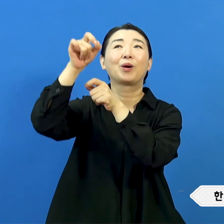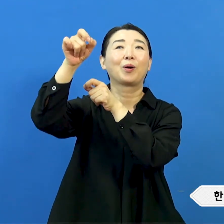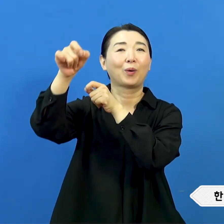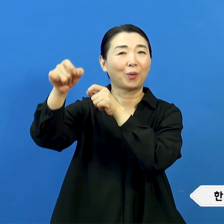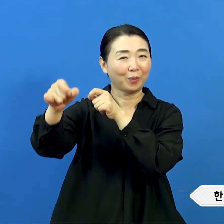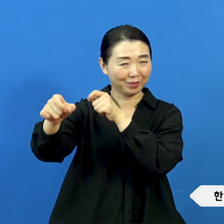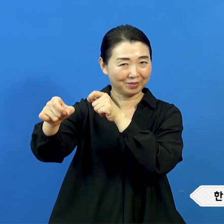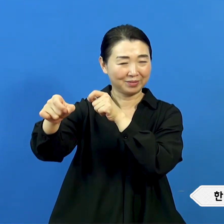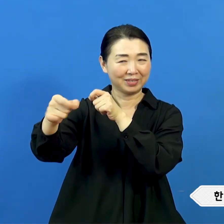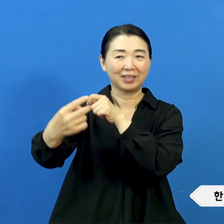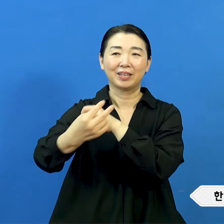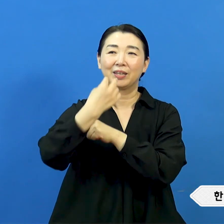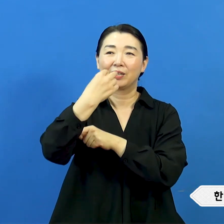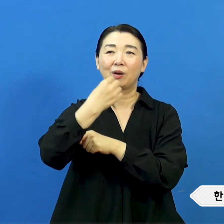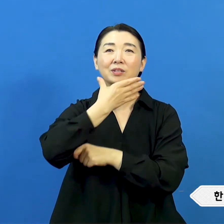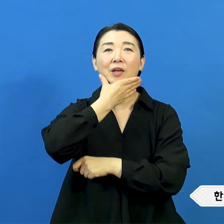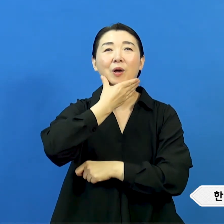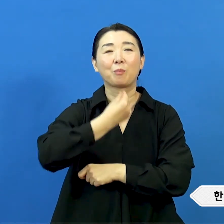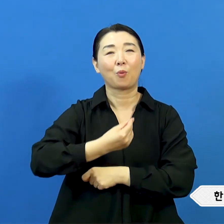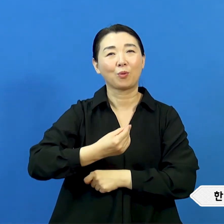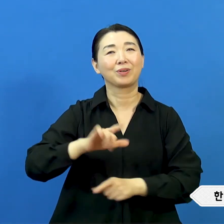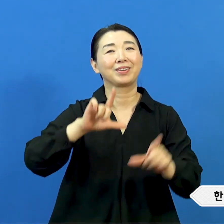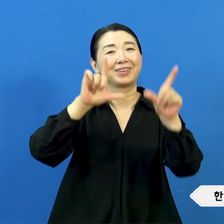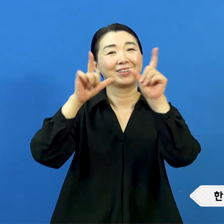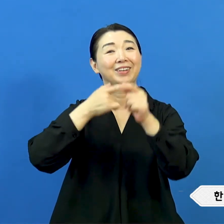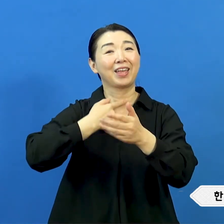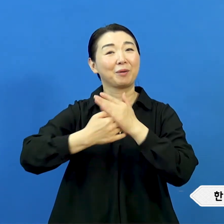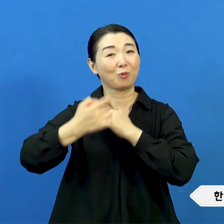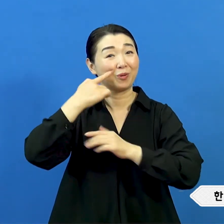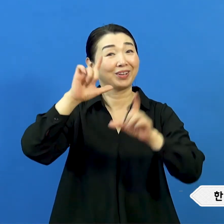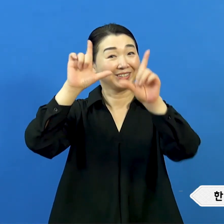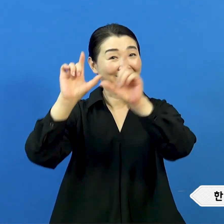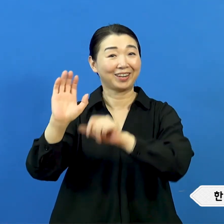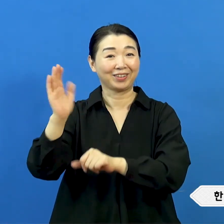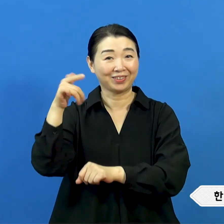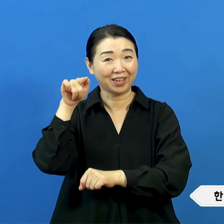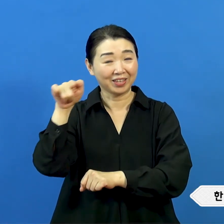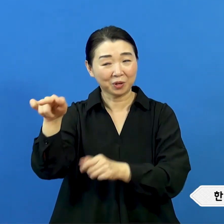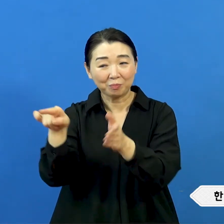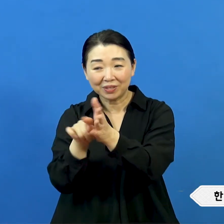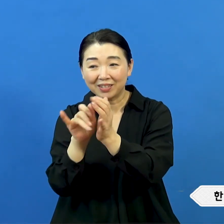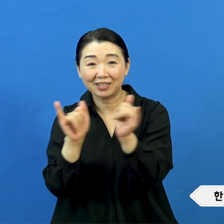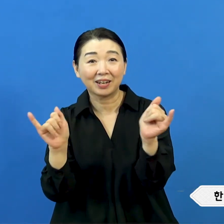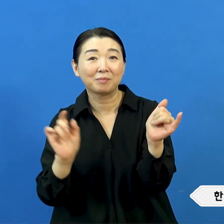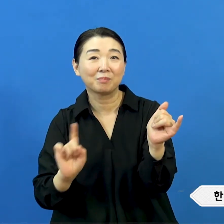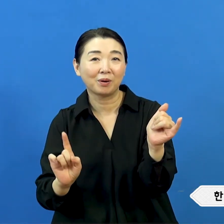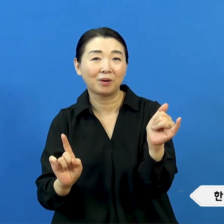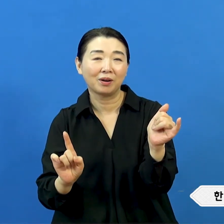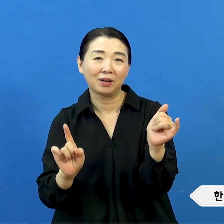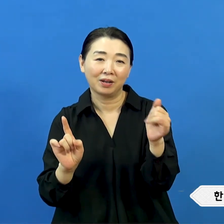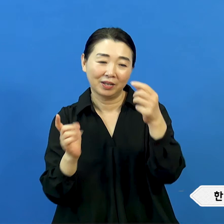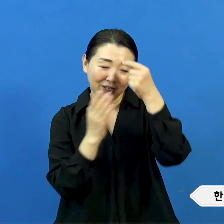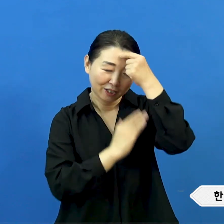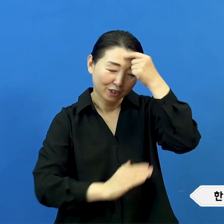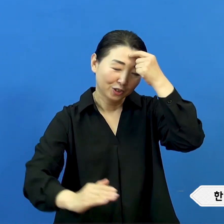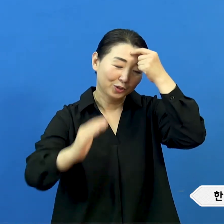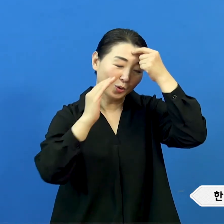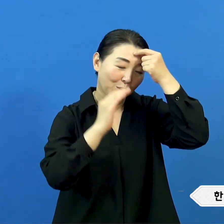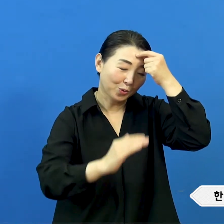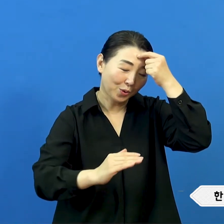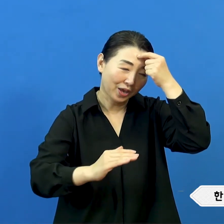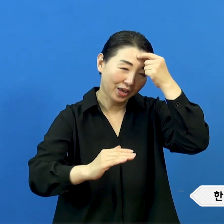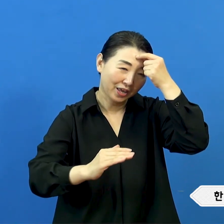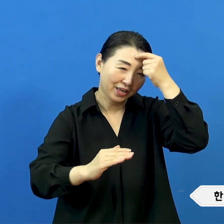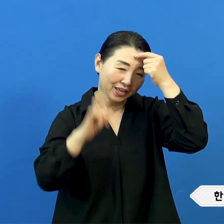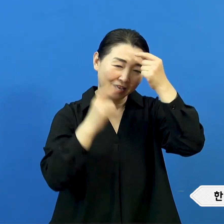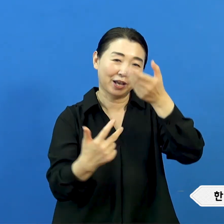영원히 영생의 복을 누리며 살게 될 것입니다. 그것을 믿는 사람은 성도의 견인을 얼마든지 믿을